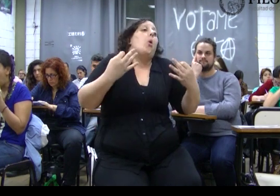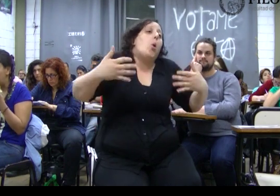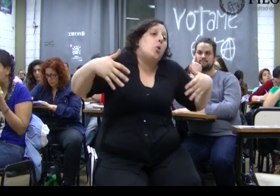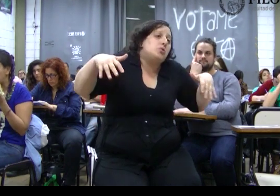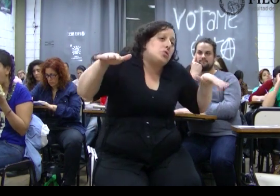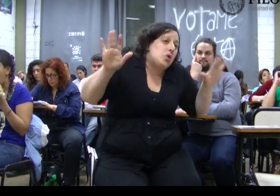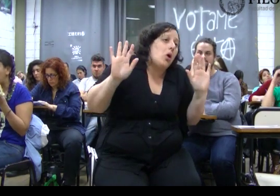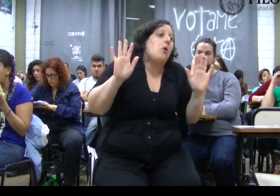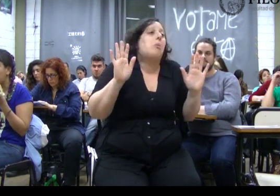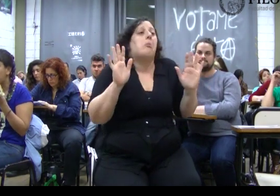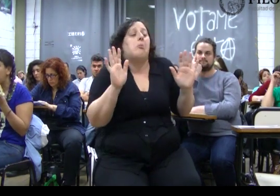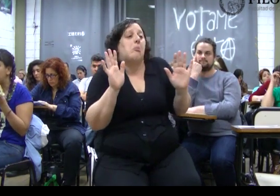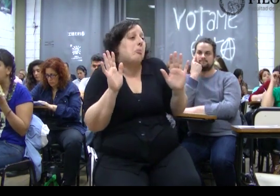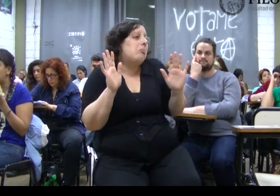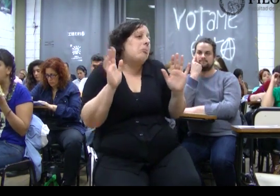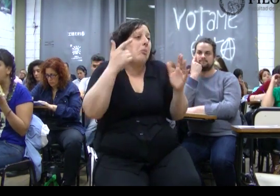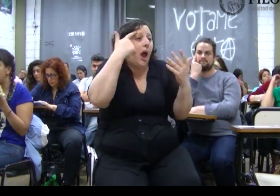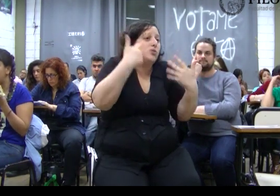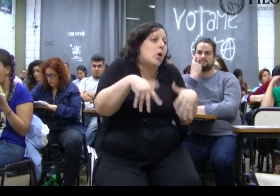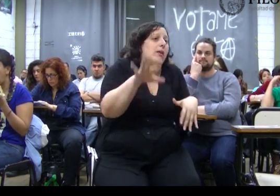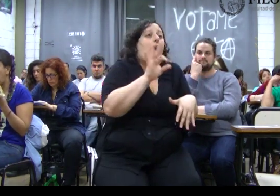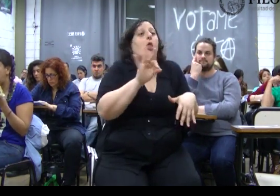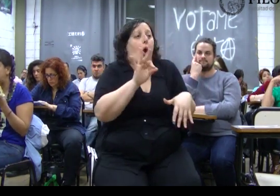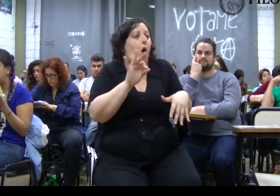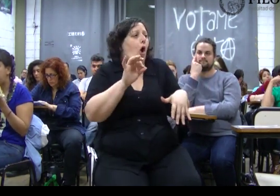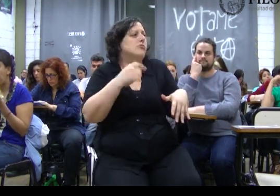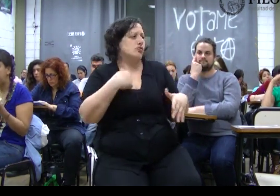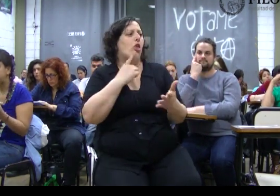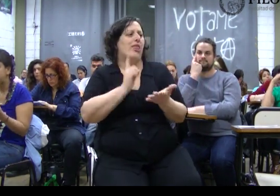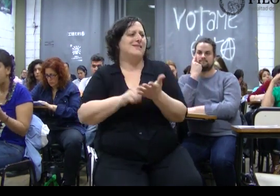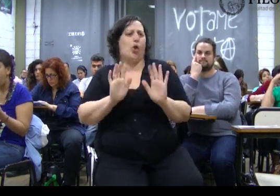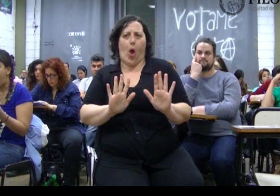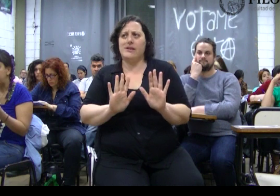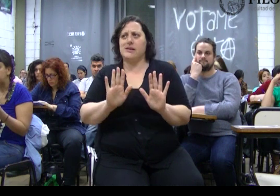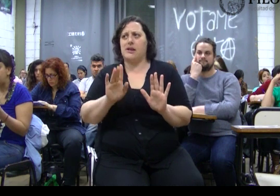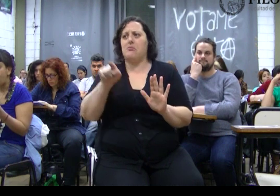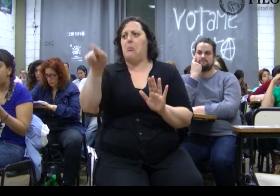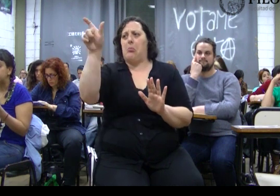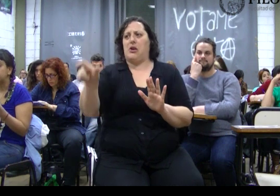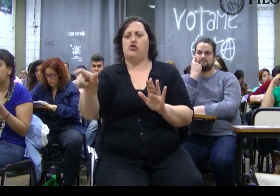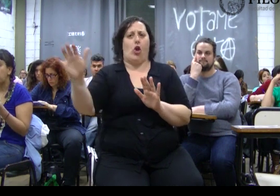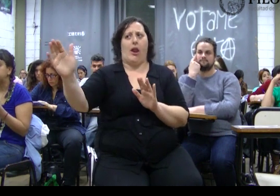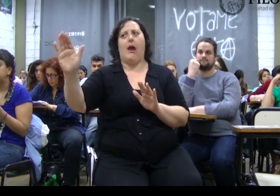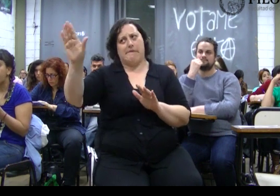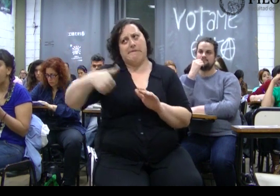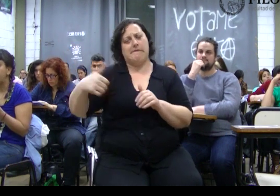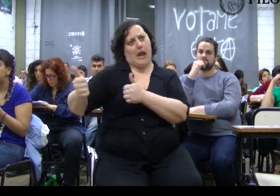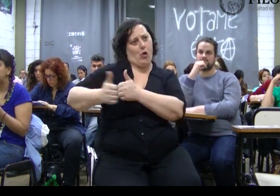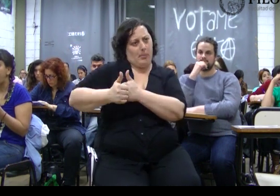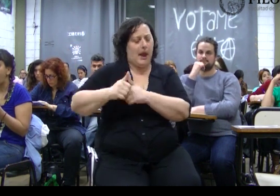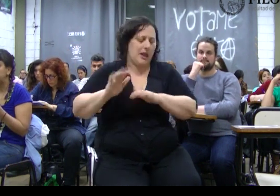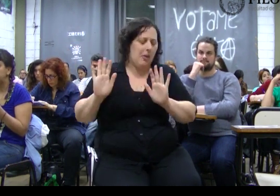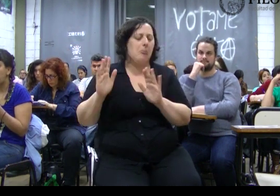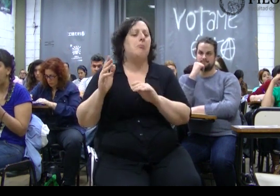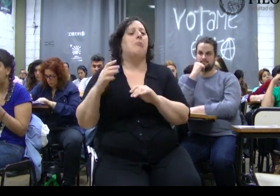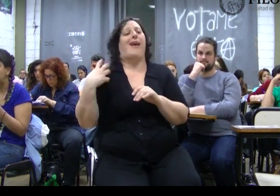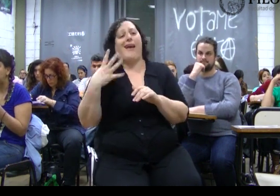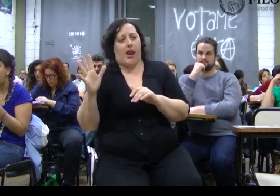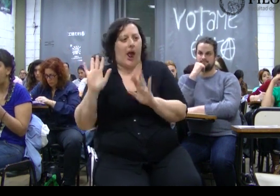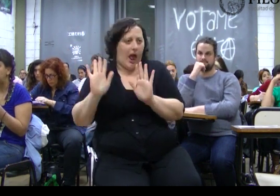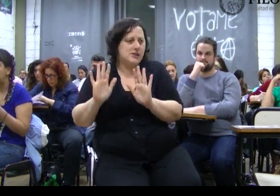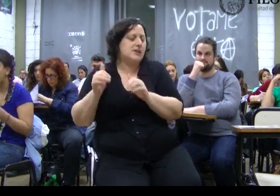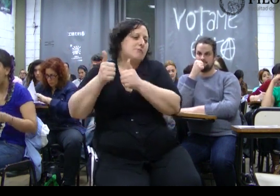circunstancialmente o porque lo elegimos, no importa, acompañados por otra persona, en general,